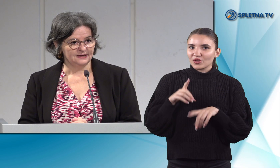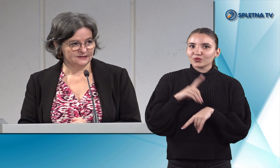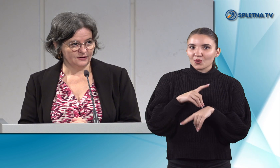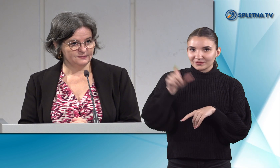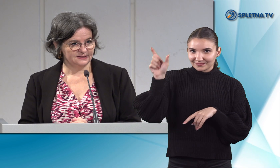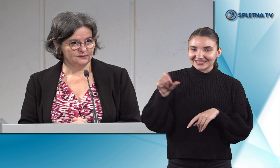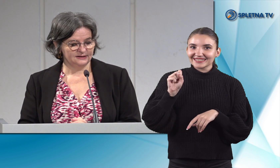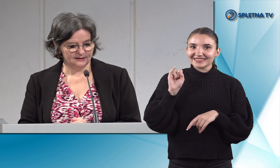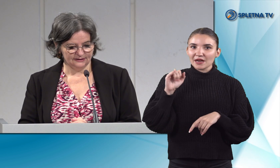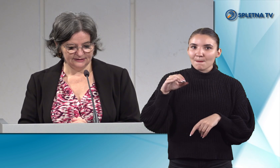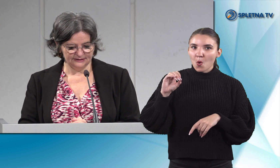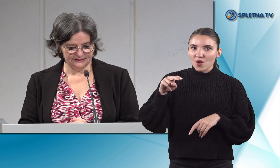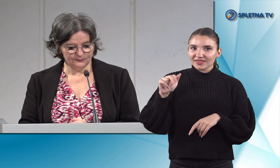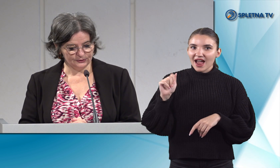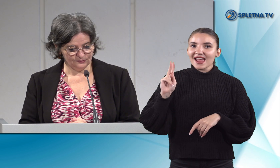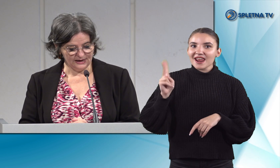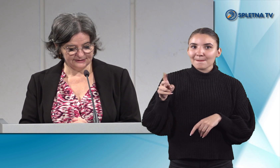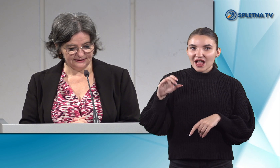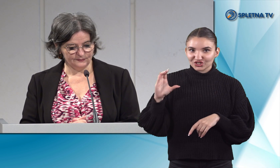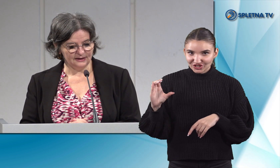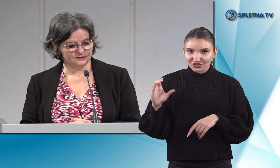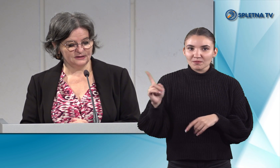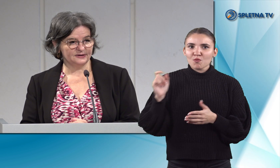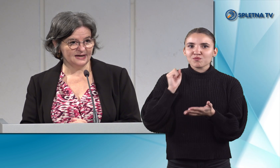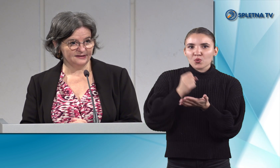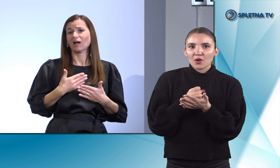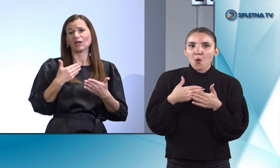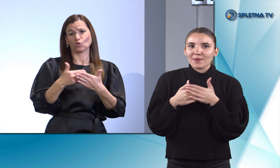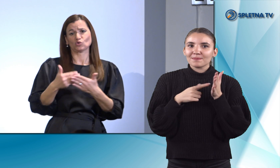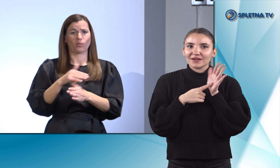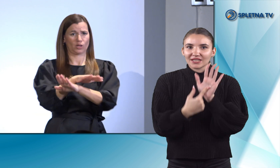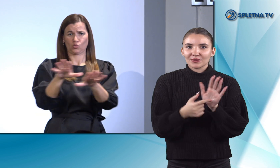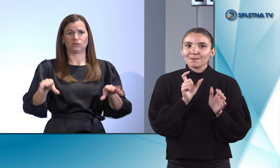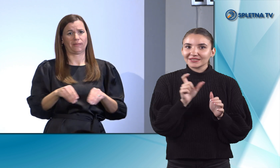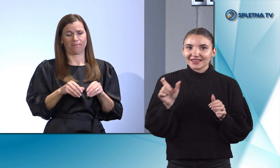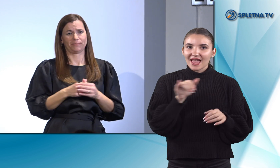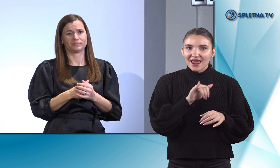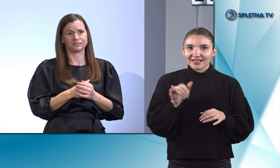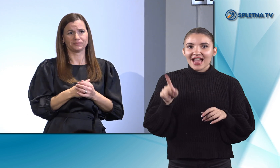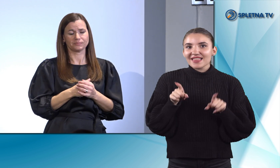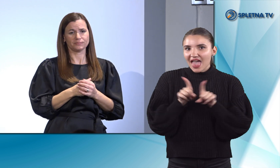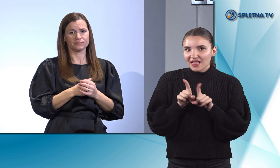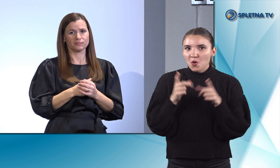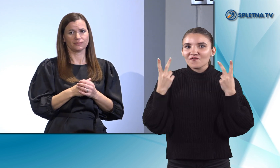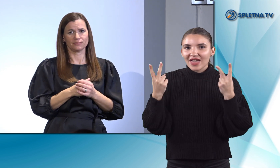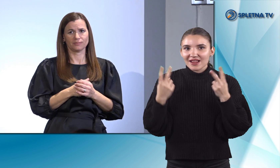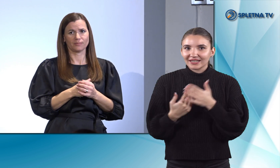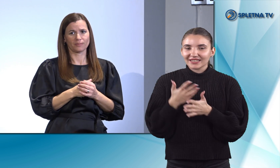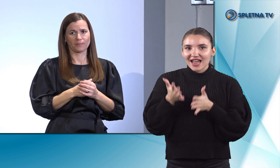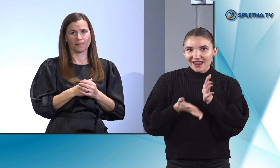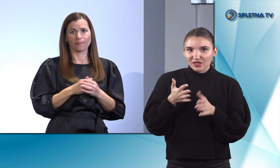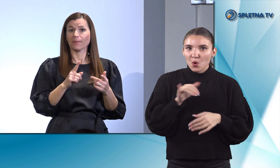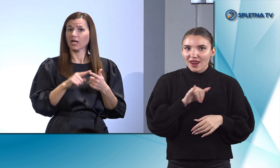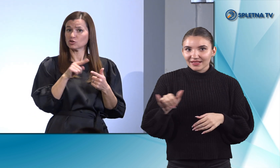je doktorica Simona Klemenčič poudarila v predstavitvi besede leta in enako velja za kretnjo leta, se znova